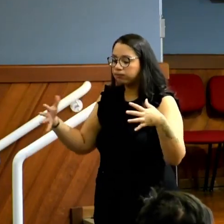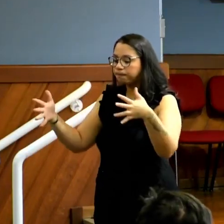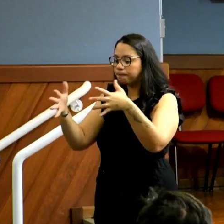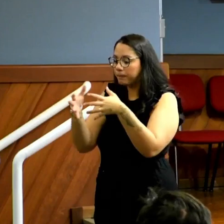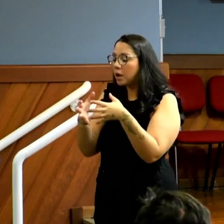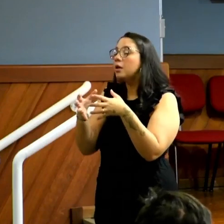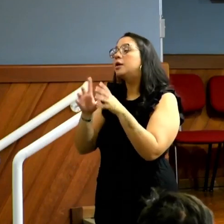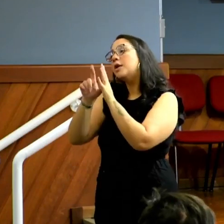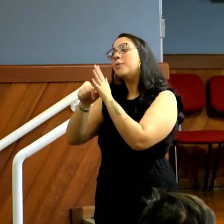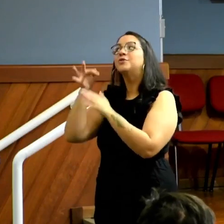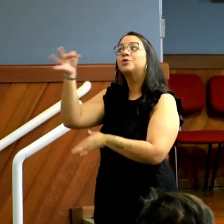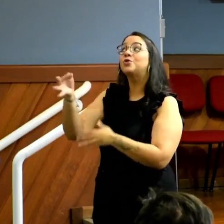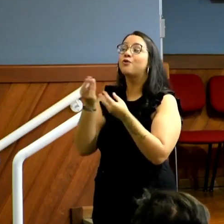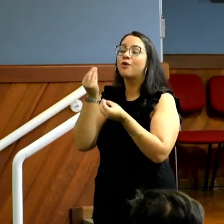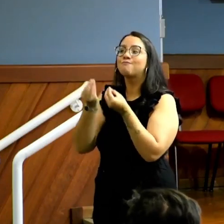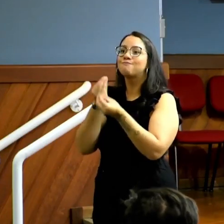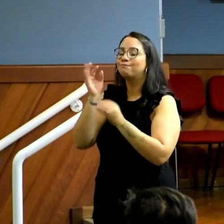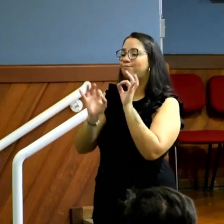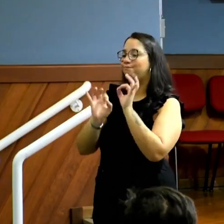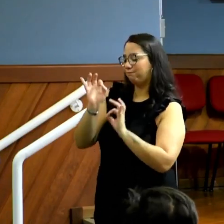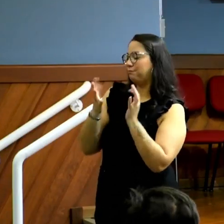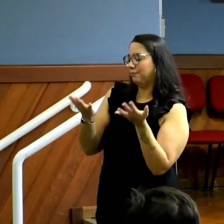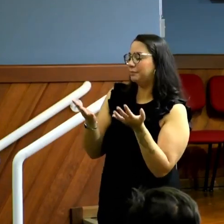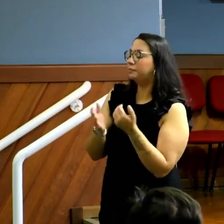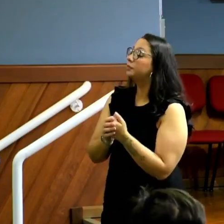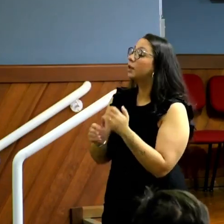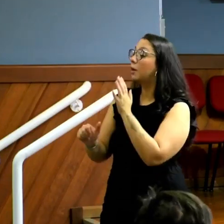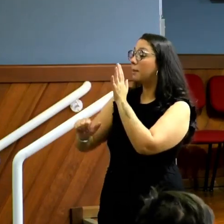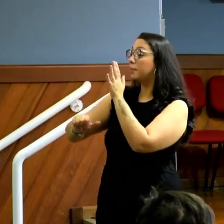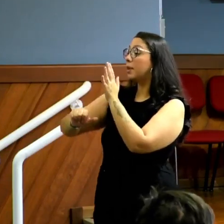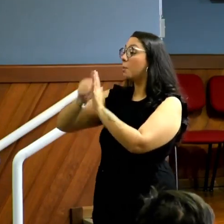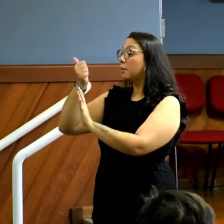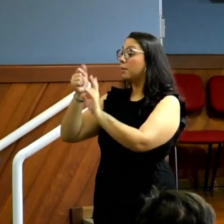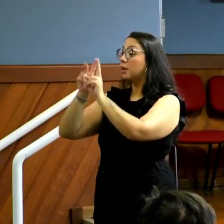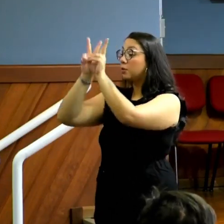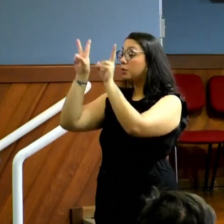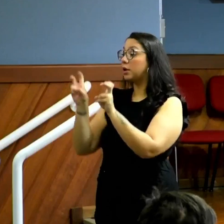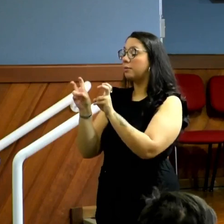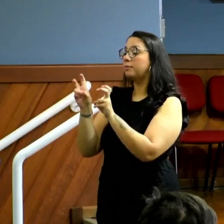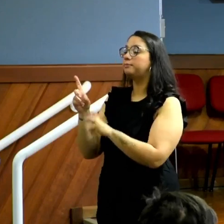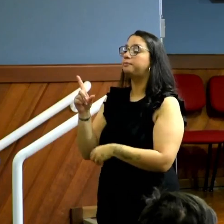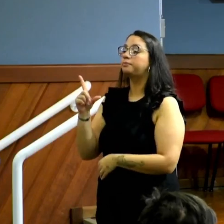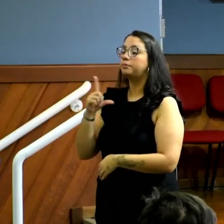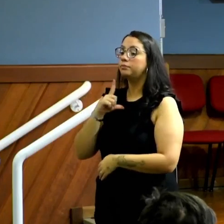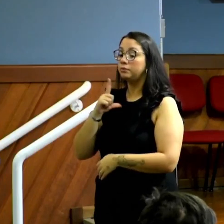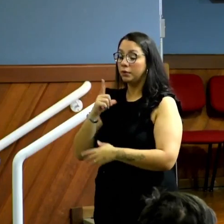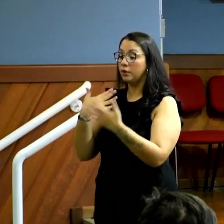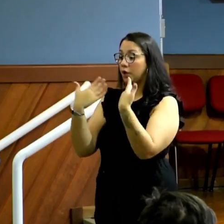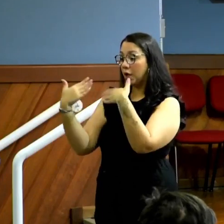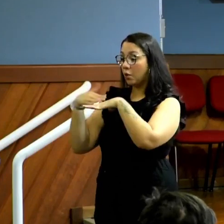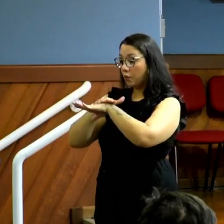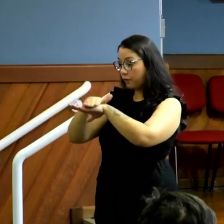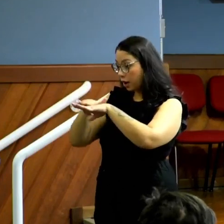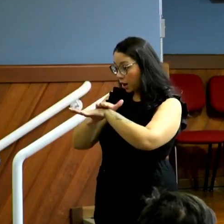Então vamos nos organizar, né? Então esse primeiro tema, ele nasceu, né, essa nossa conversa de